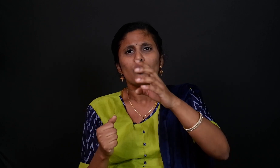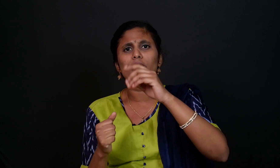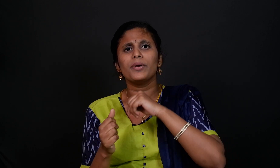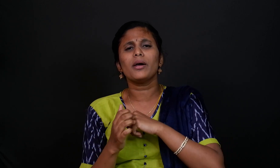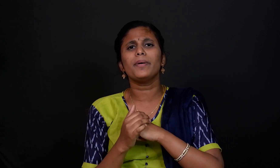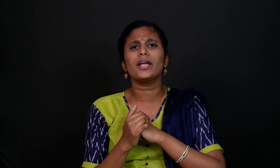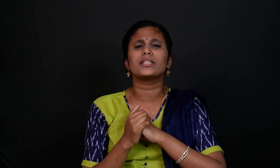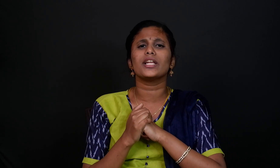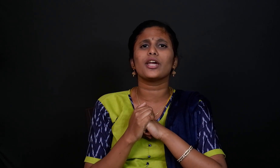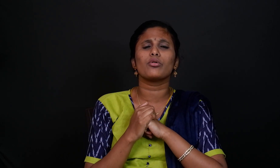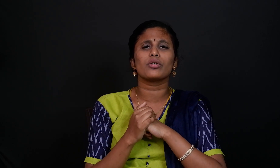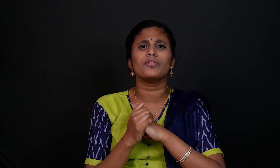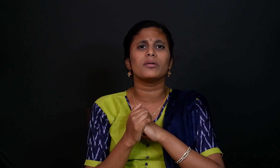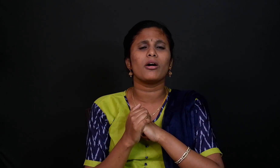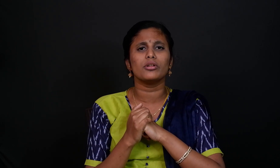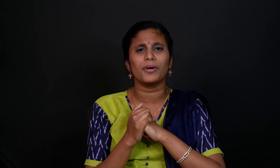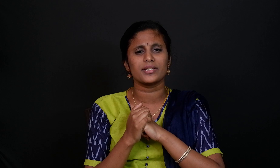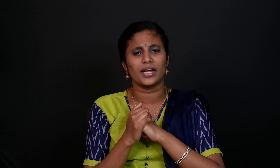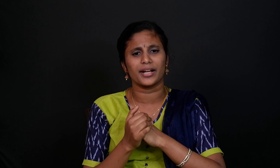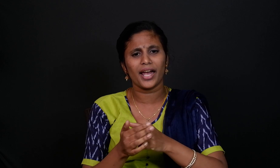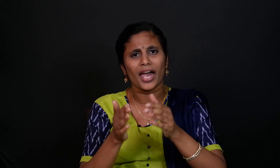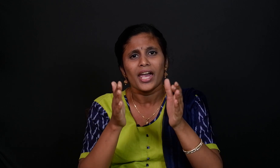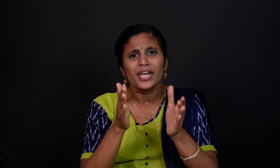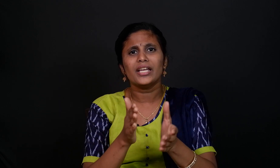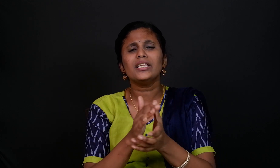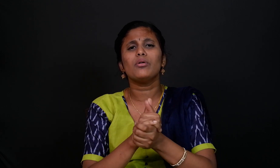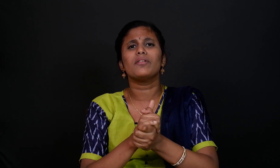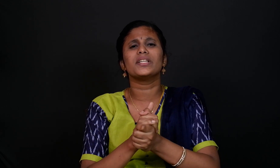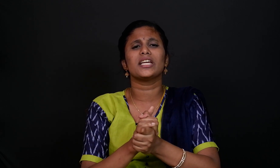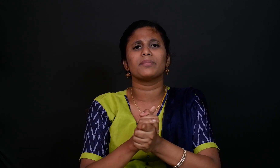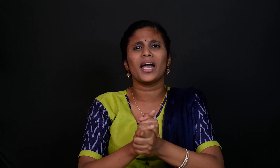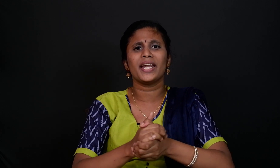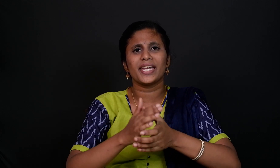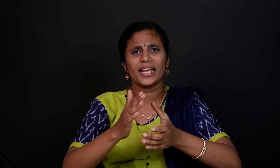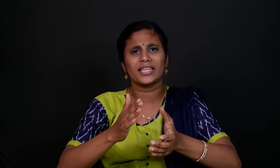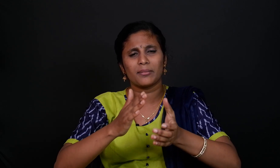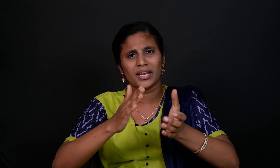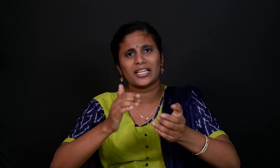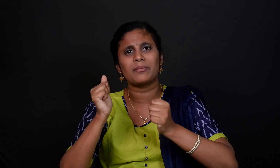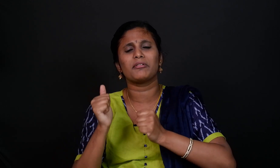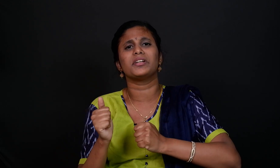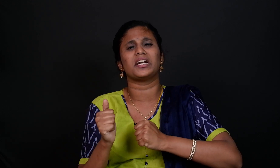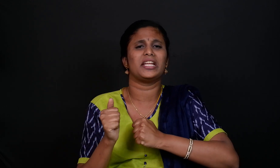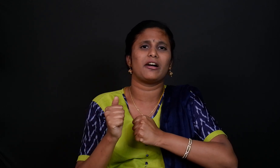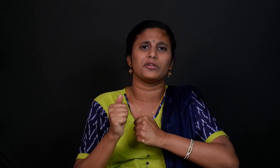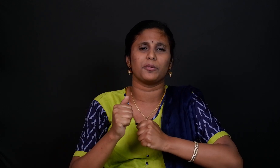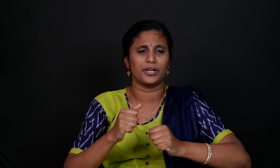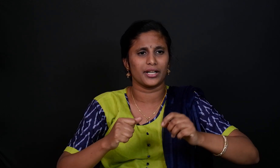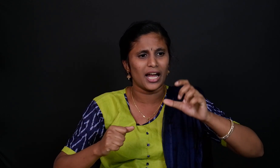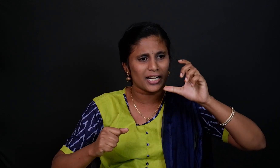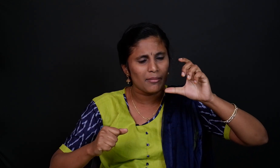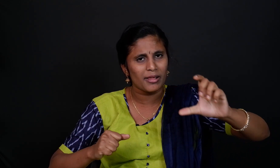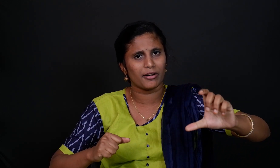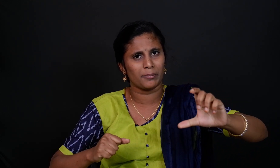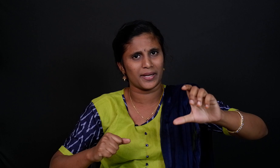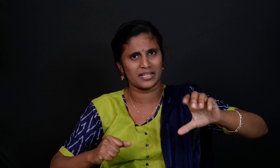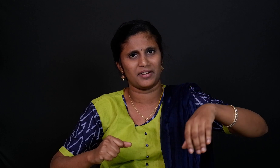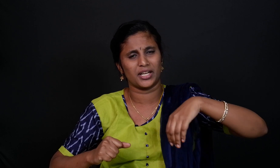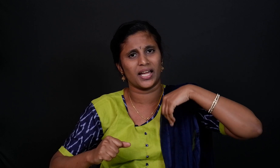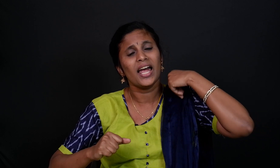ஒரு மிகப்பெரிய எச்சரிக்கை கொடுக்கும் விதமா வந்து பேசிட்டாருங்க. இந்த ஒரு விஷயம் தான் இன்னைக்கு இணையதளம் எல்லாத்துலயுமே வந்து ட்ரெண்டிங்கா வந்து போயிட்டு இருக்கு. அண்ணாமலை அவர்கள் பேசின வீடியோ